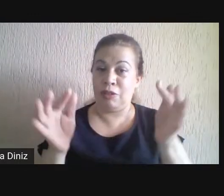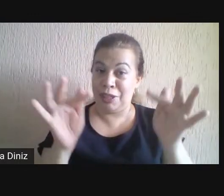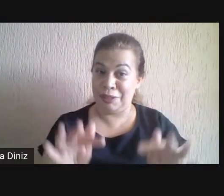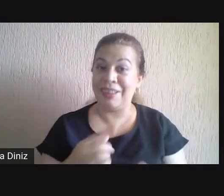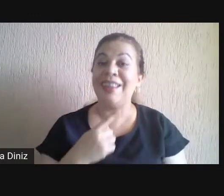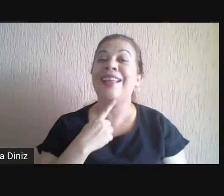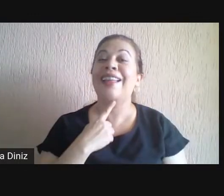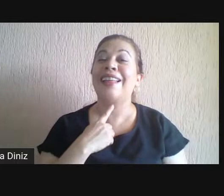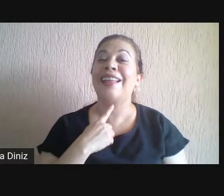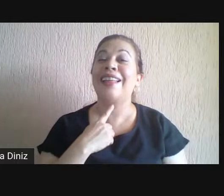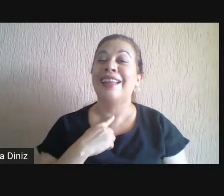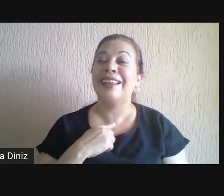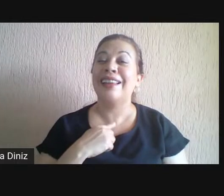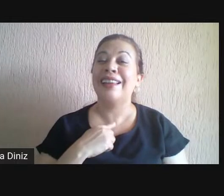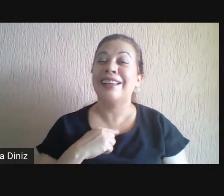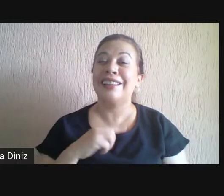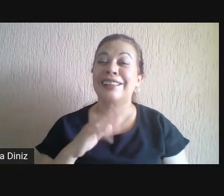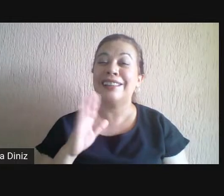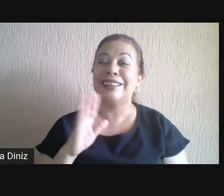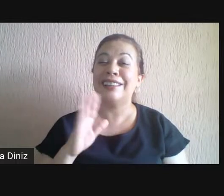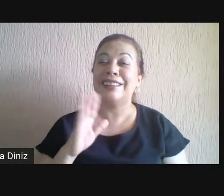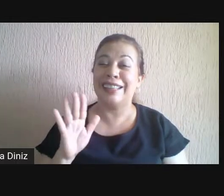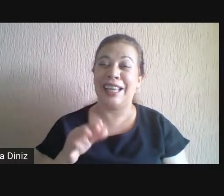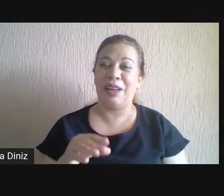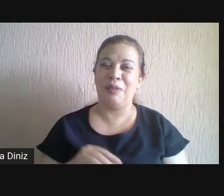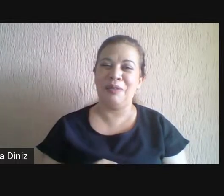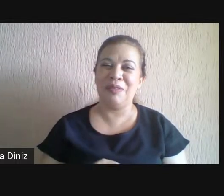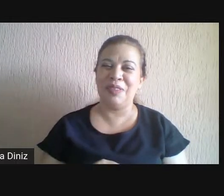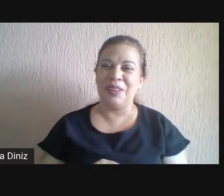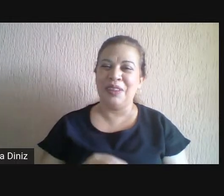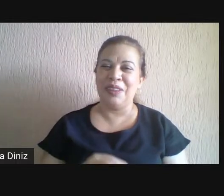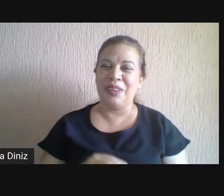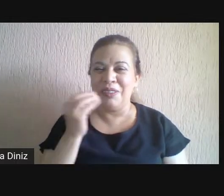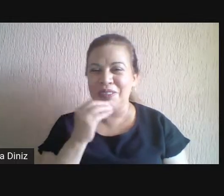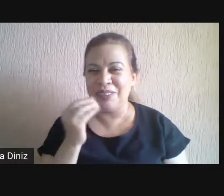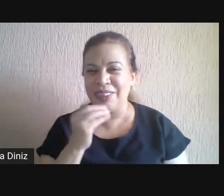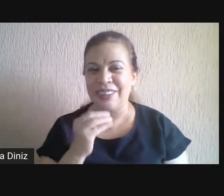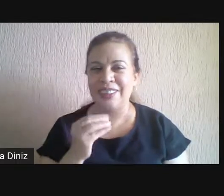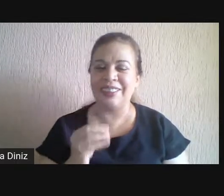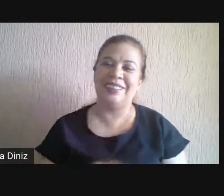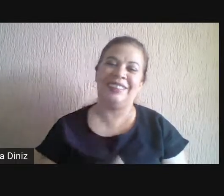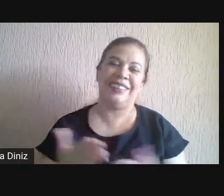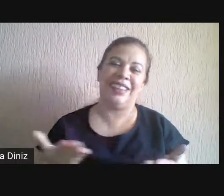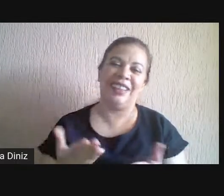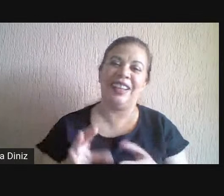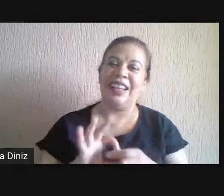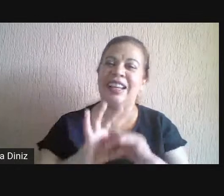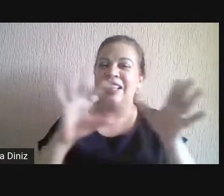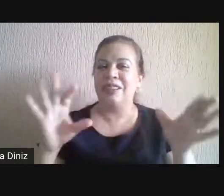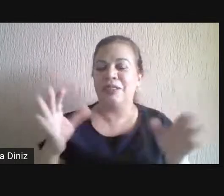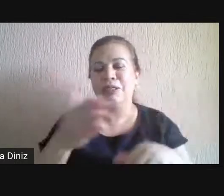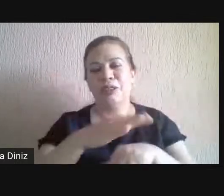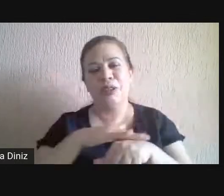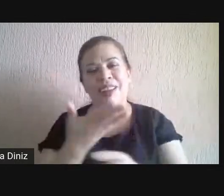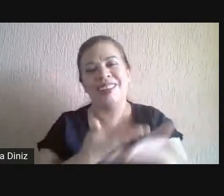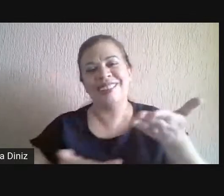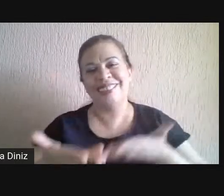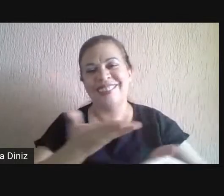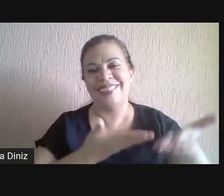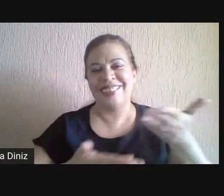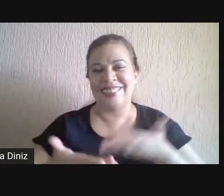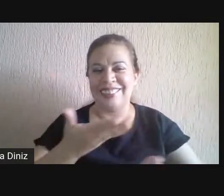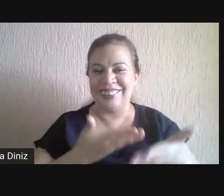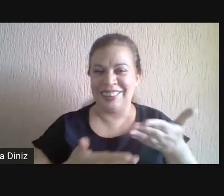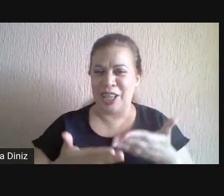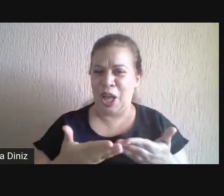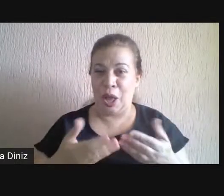falhando, e ficar à disposição para nós conversarmos um pouco mais, não muito mais também, né?